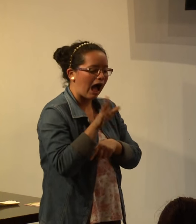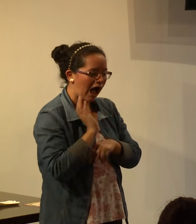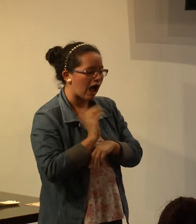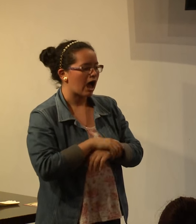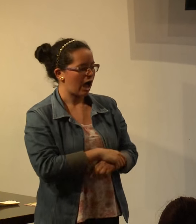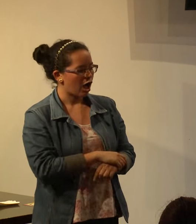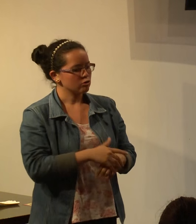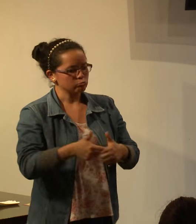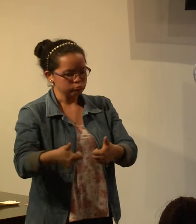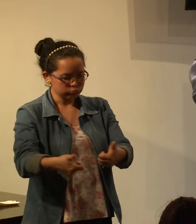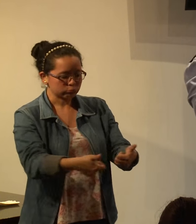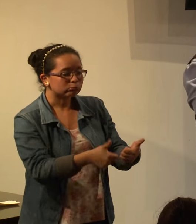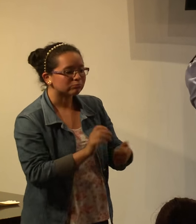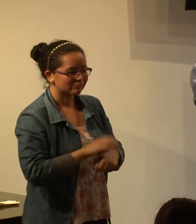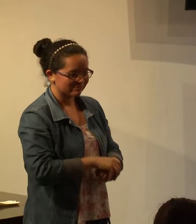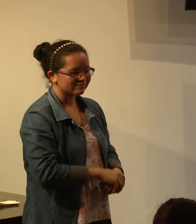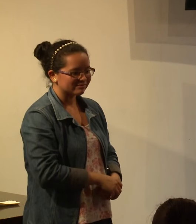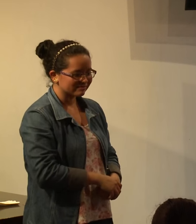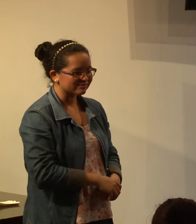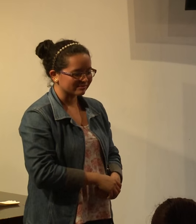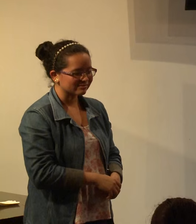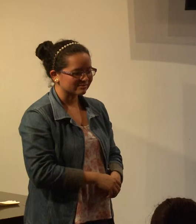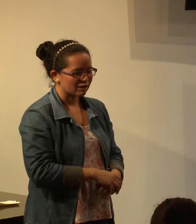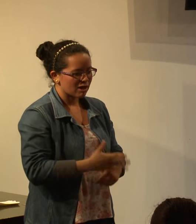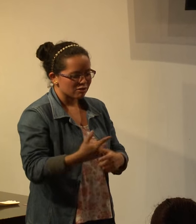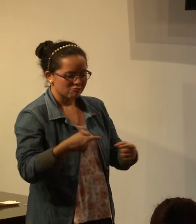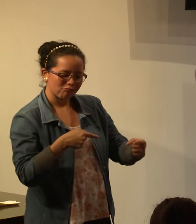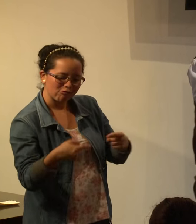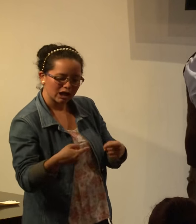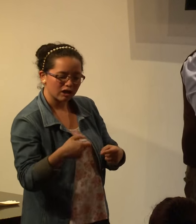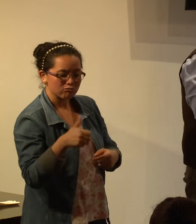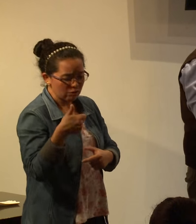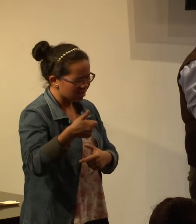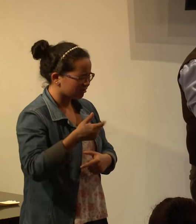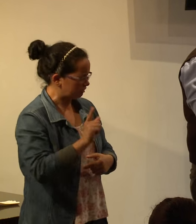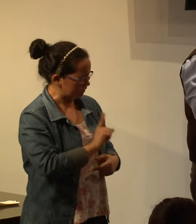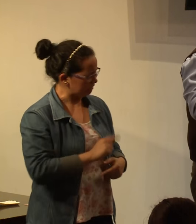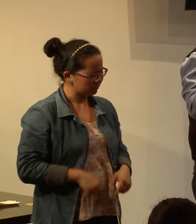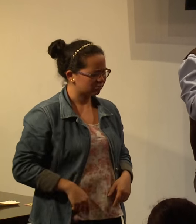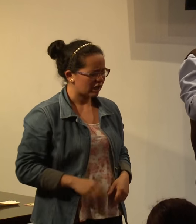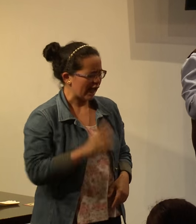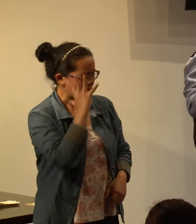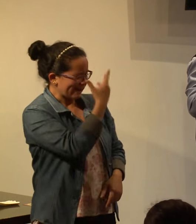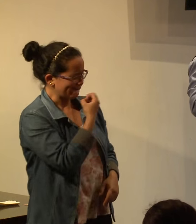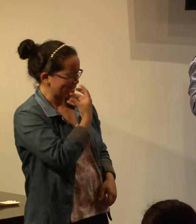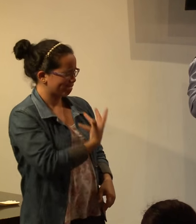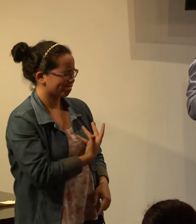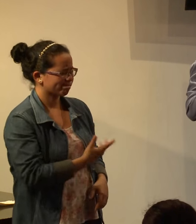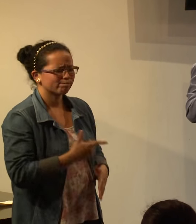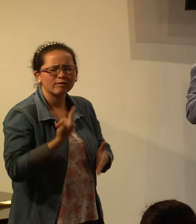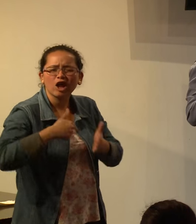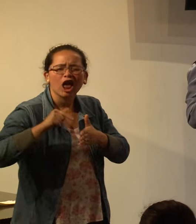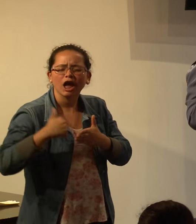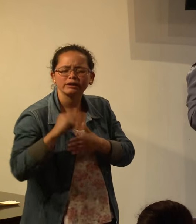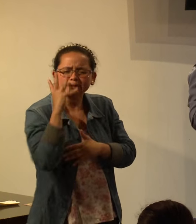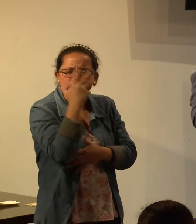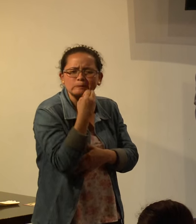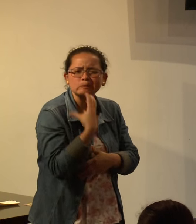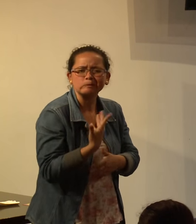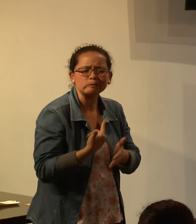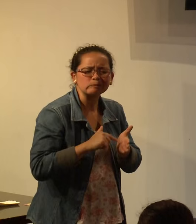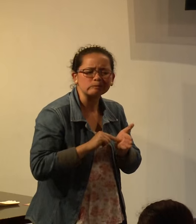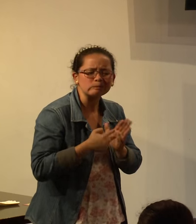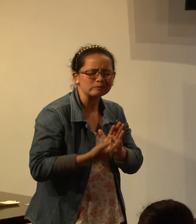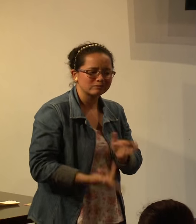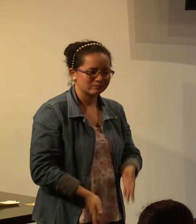¿Qué es mal gusto? ¿En qué contexto? Y ahí se vuelve una discusión estética, porque entonces yo podría decir, ah, pero a mí me gusta lo bello, pero entonces yo podría luego preguntar, entonces, ¿qué es lo bello? ¿Sí? Porque